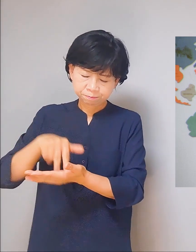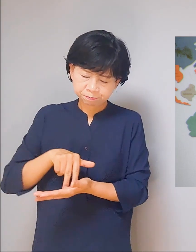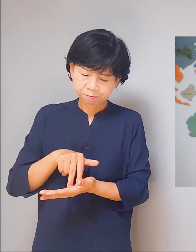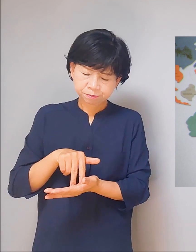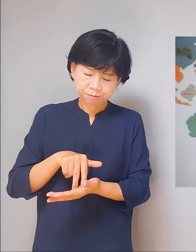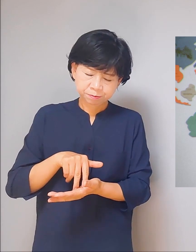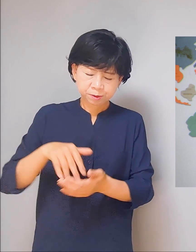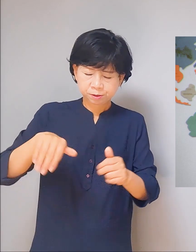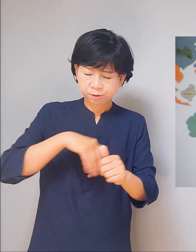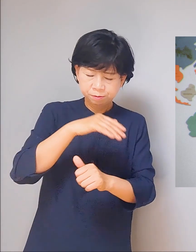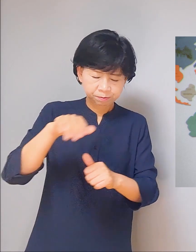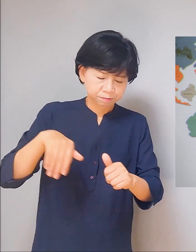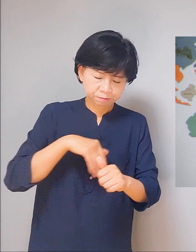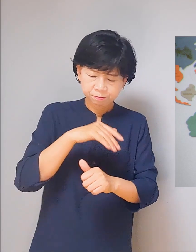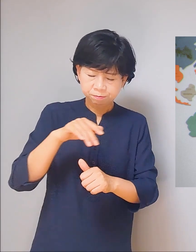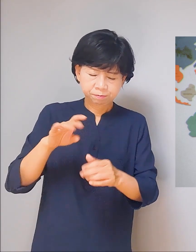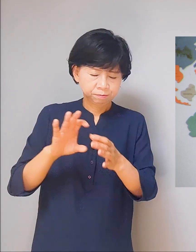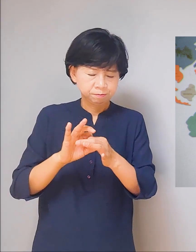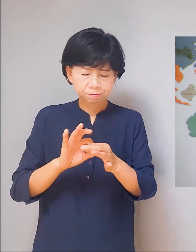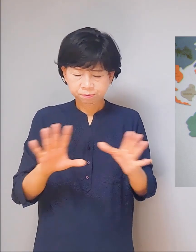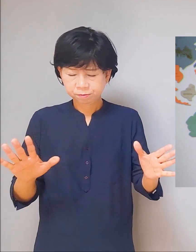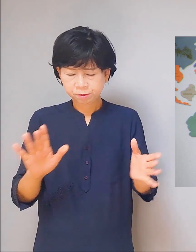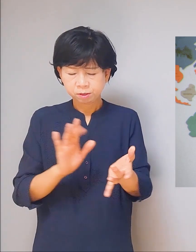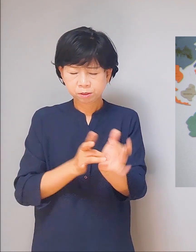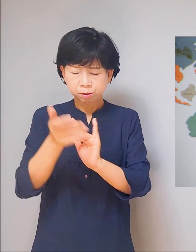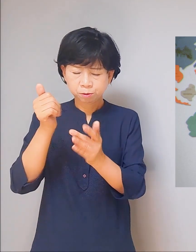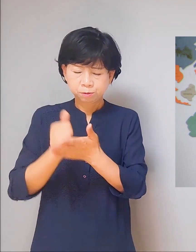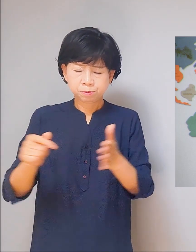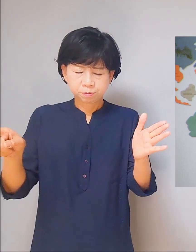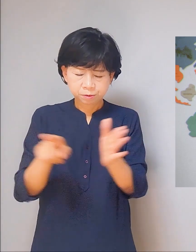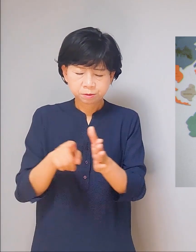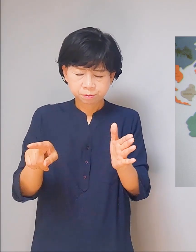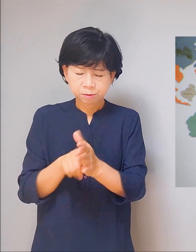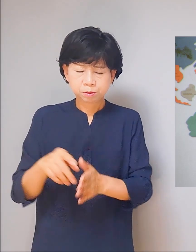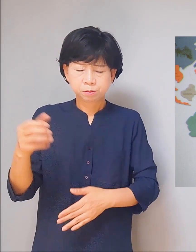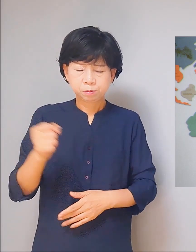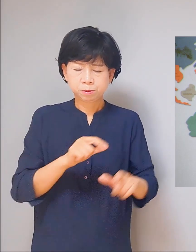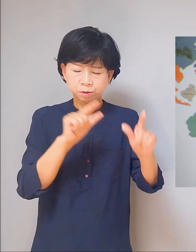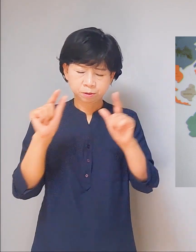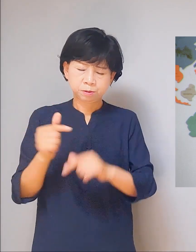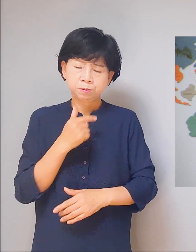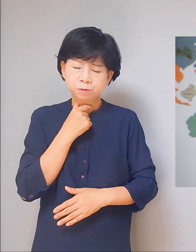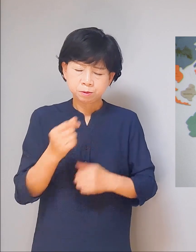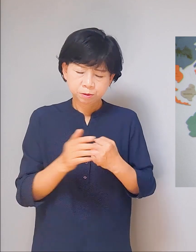어떠한 상황에 처해 있든지 예수님 믿는 그 믿음으로